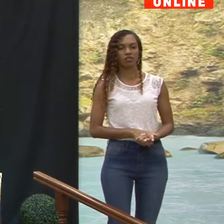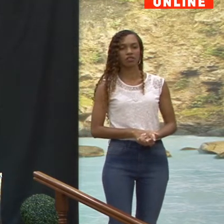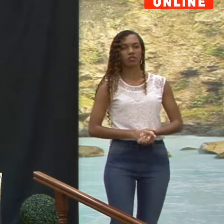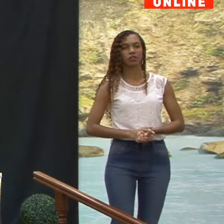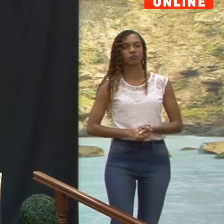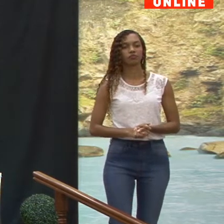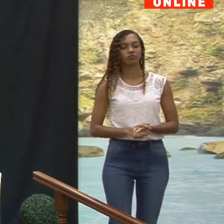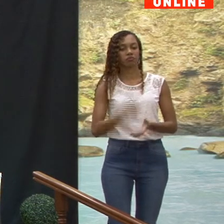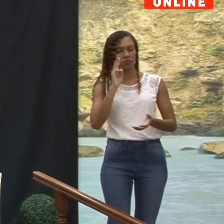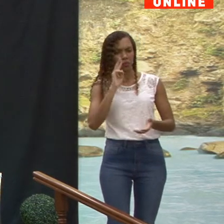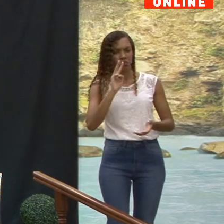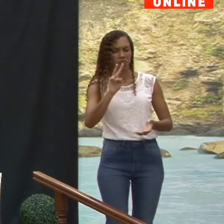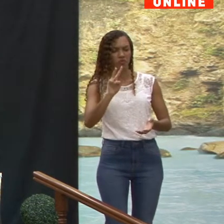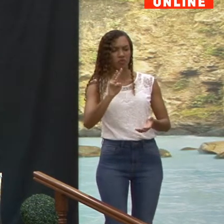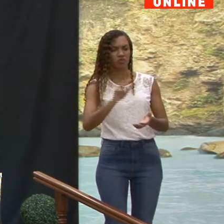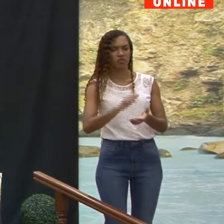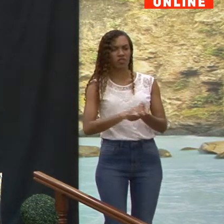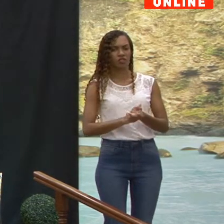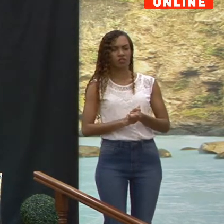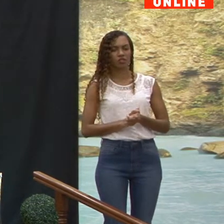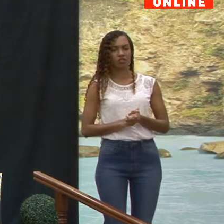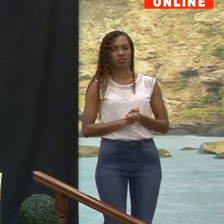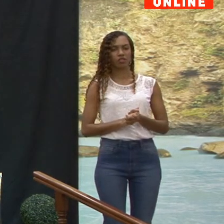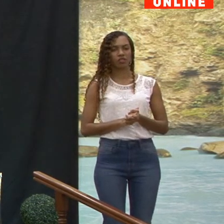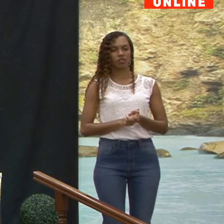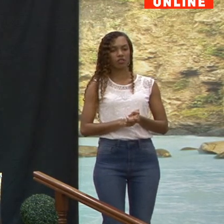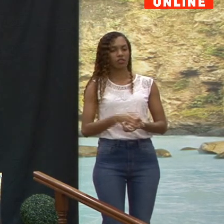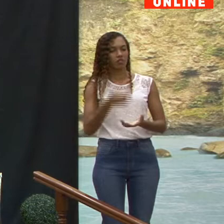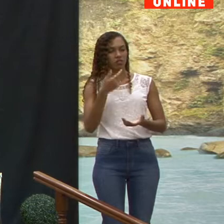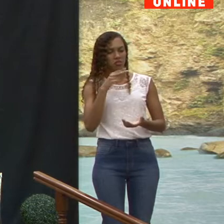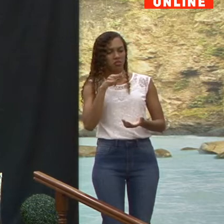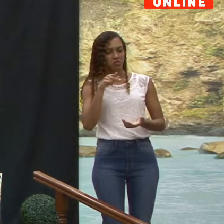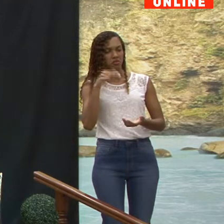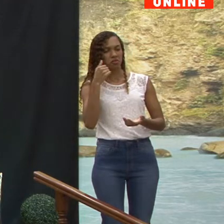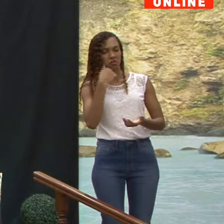Veja só, irmãos, que coisa terrível estava vivendo Jó.